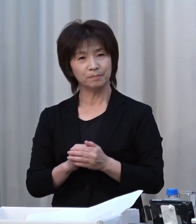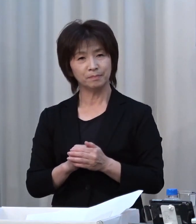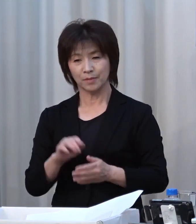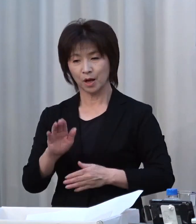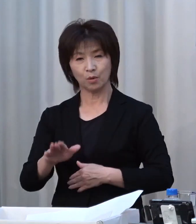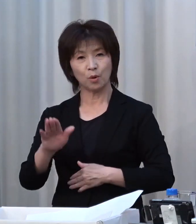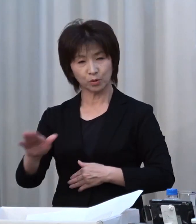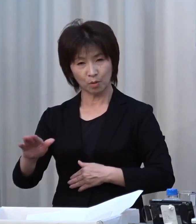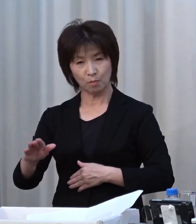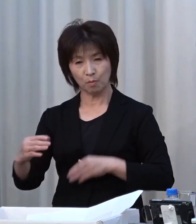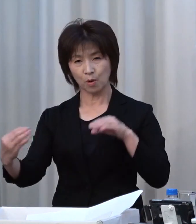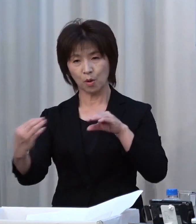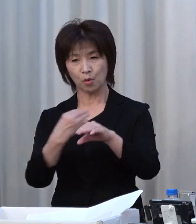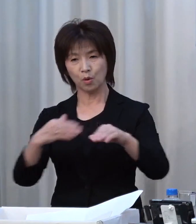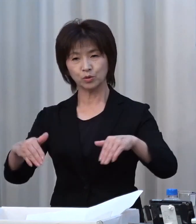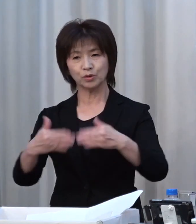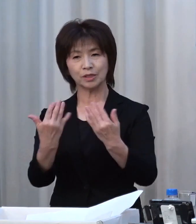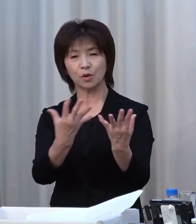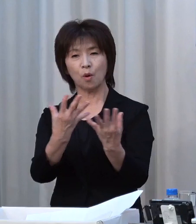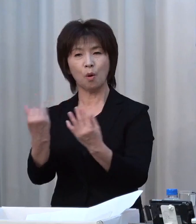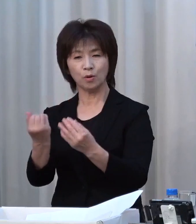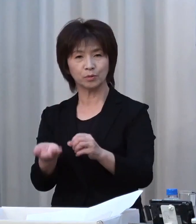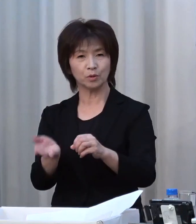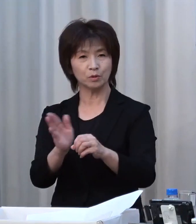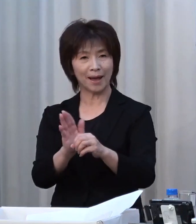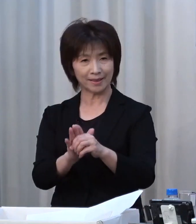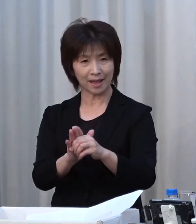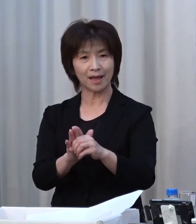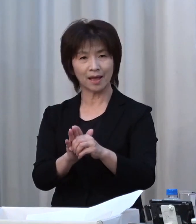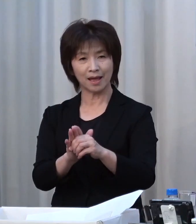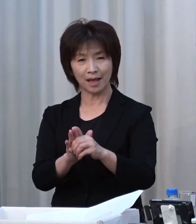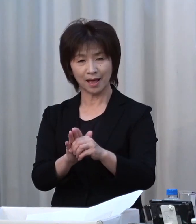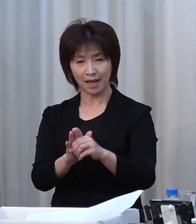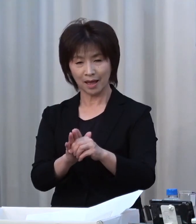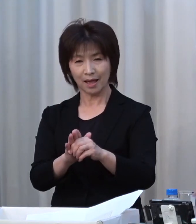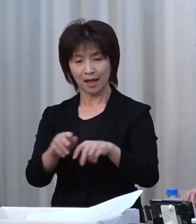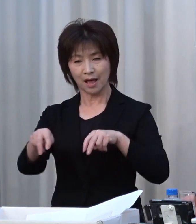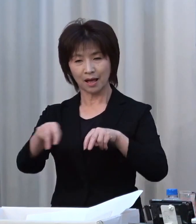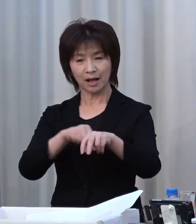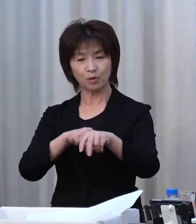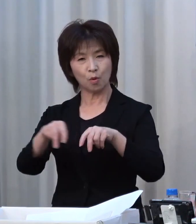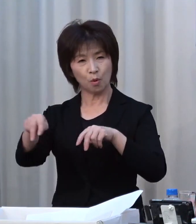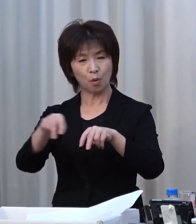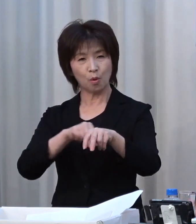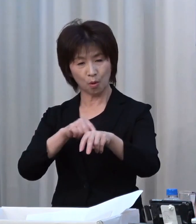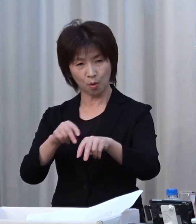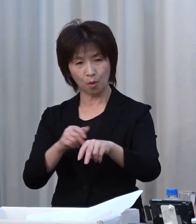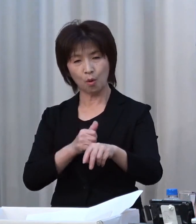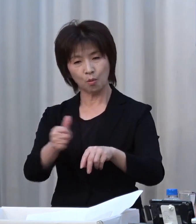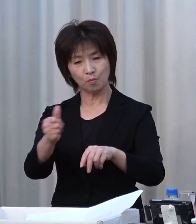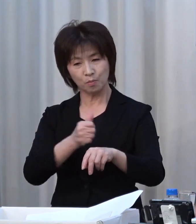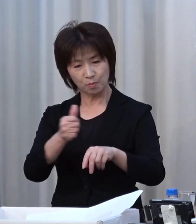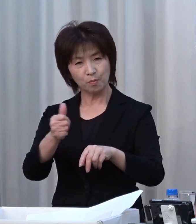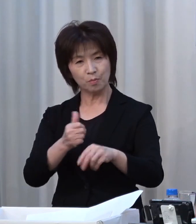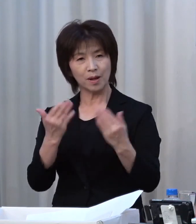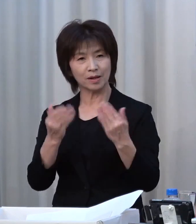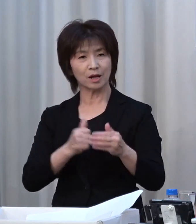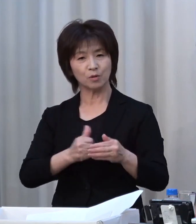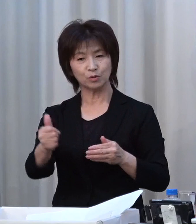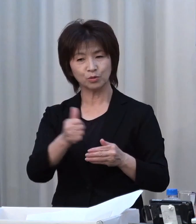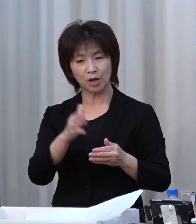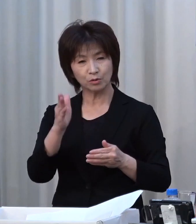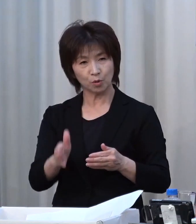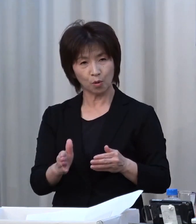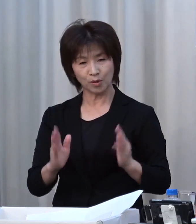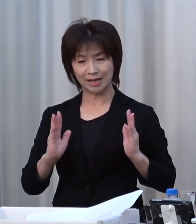子どもの交通事故が多いことを踏まえて、まあ、通学路にガードレールですとか車止めのポールですとかそういったものを、設置